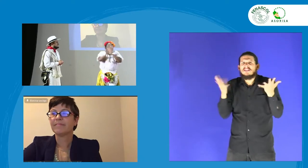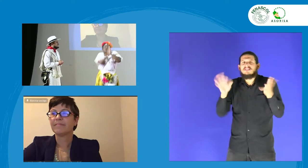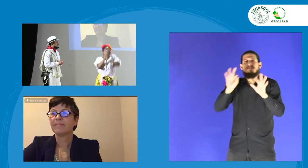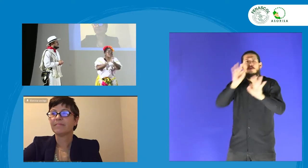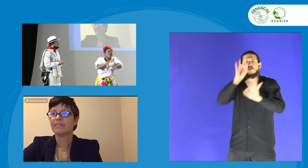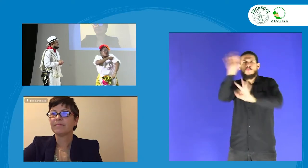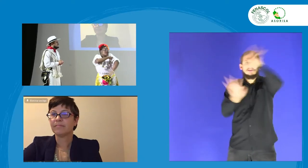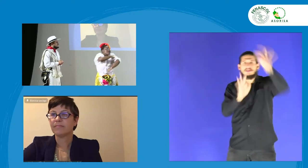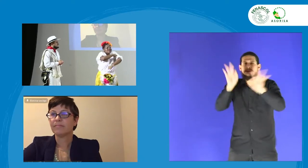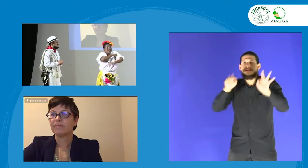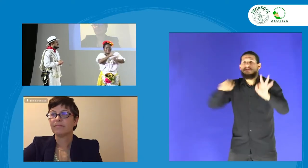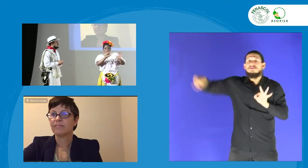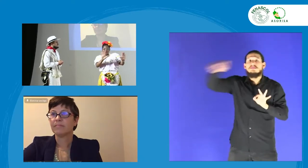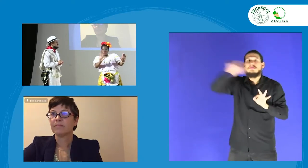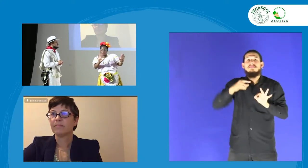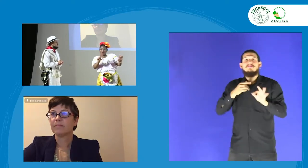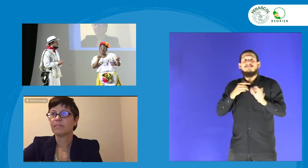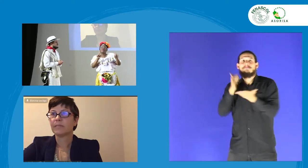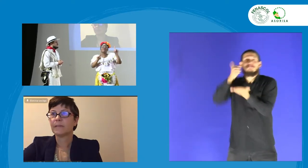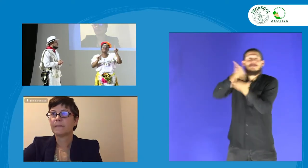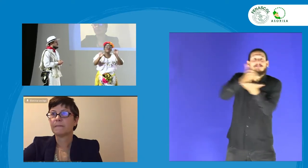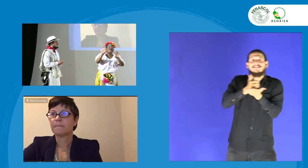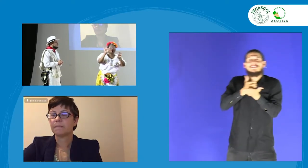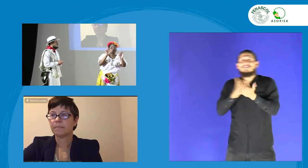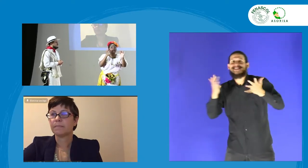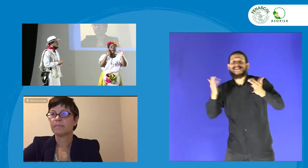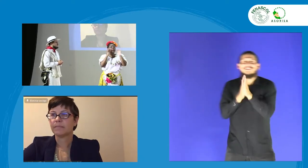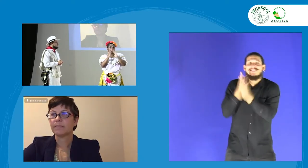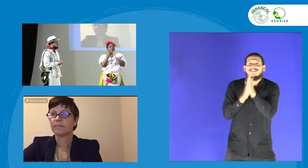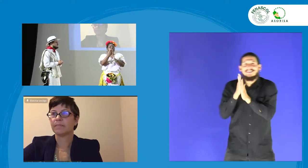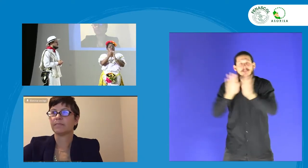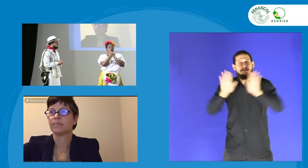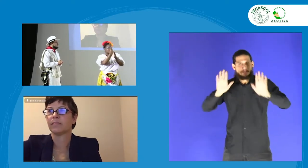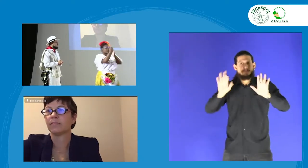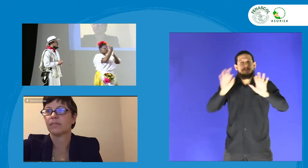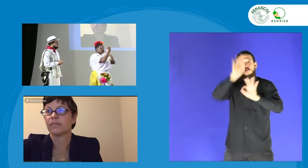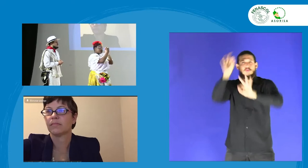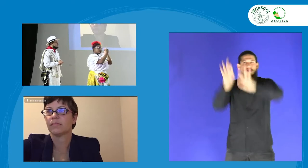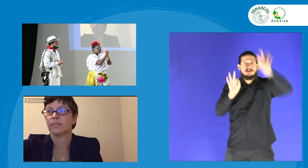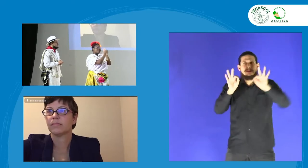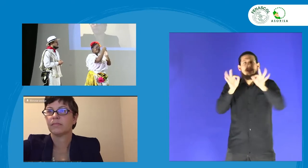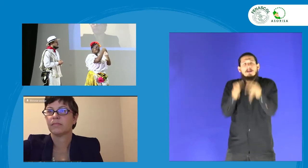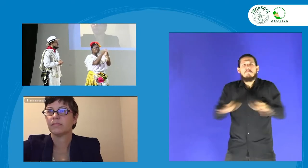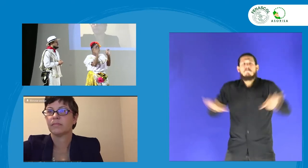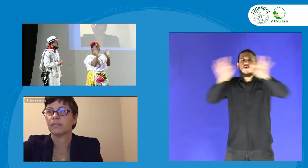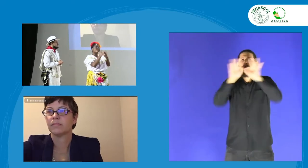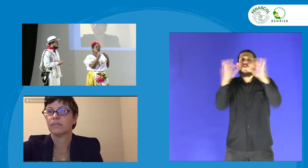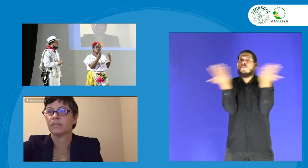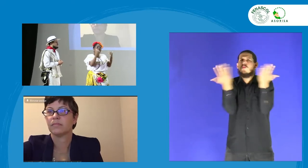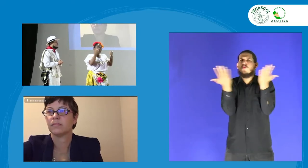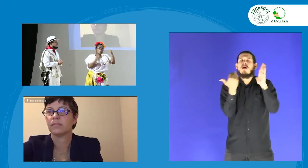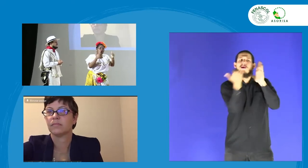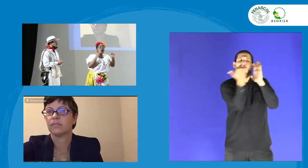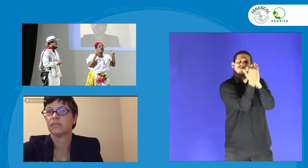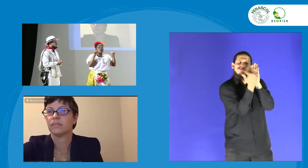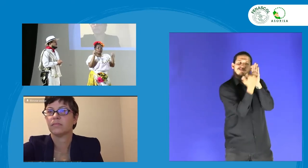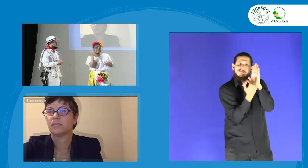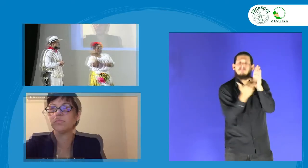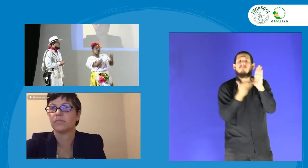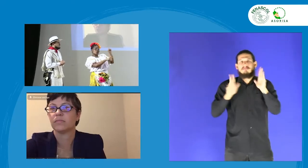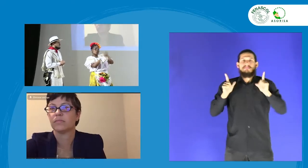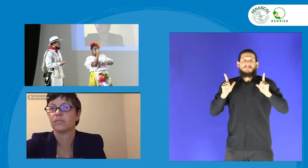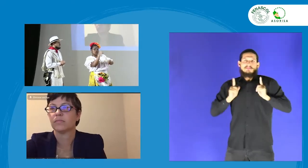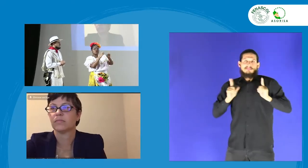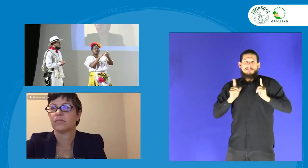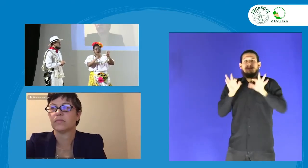con el espacio de preguntas. Sé que están muy emocionados y muy enérgicos por eso, pero bueno, tenemos un orden para hacer